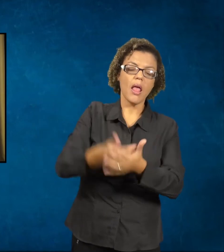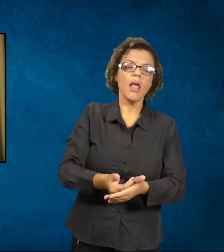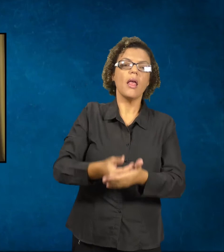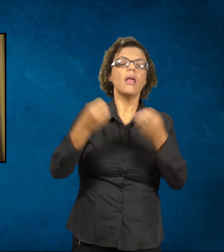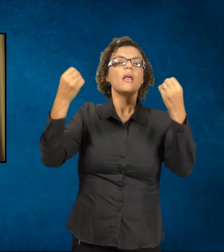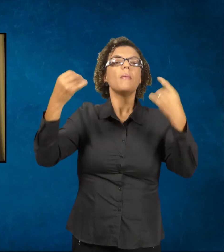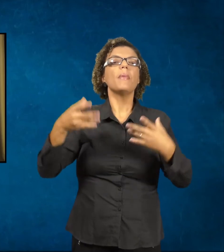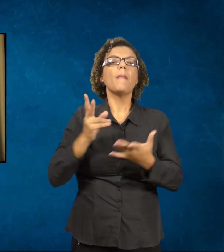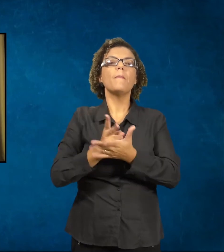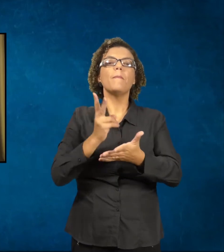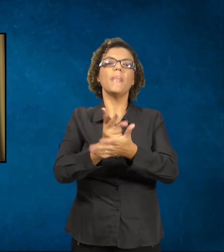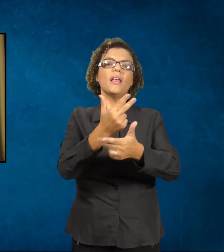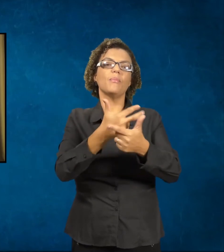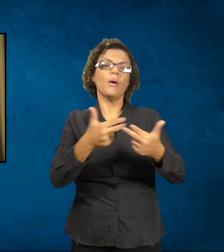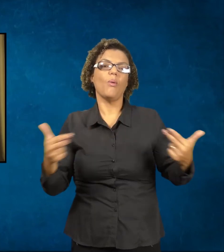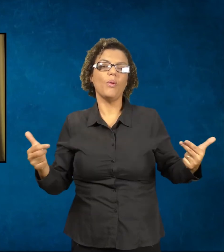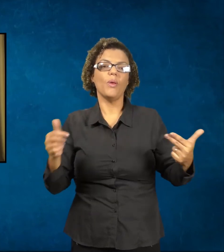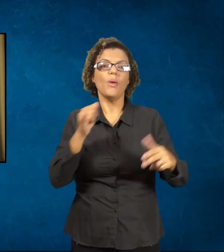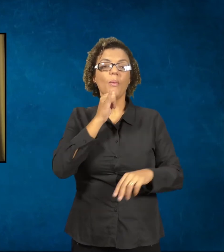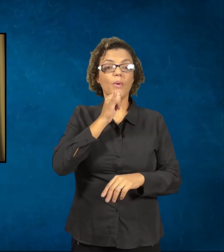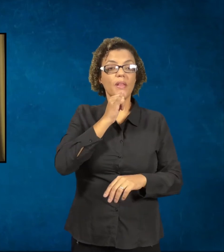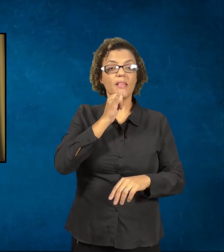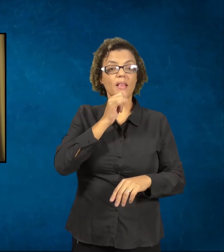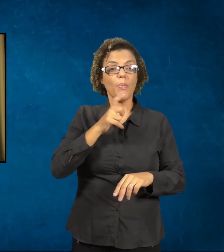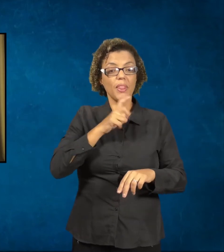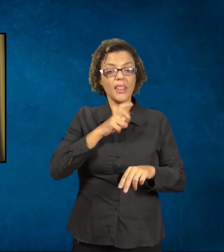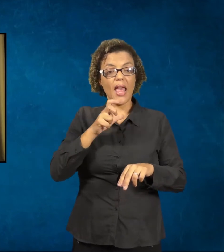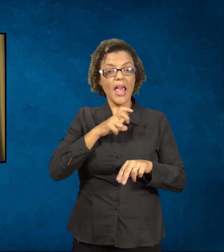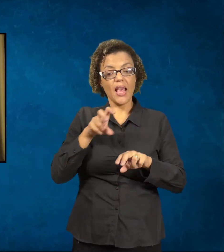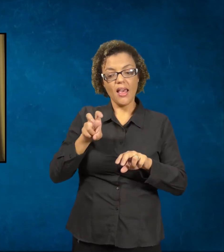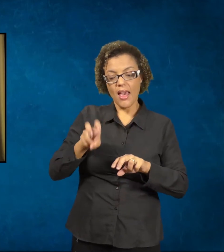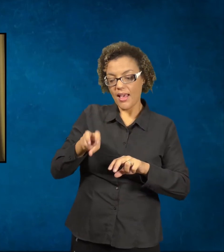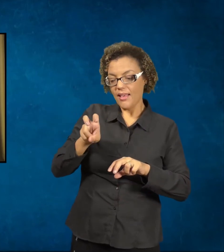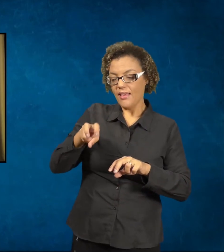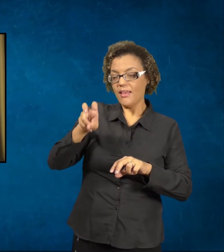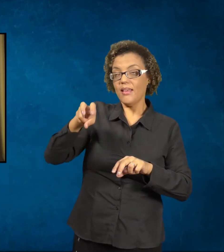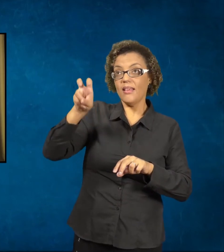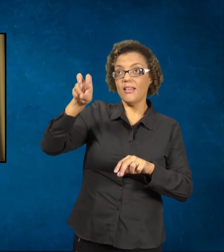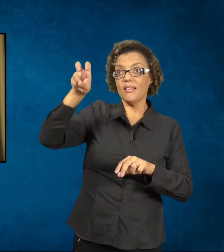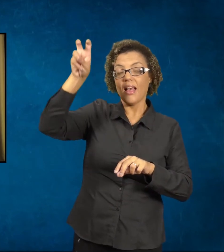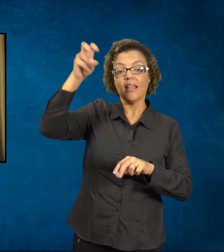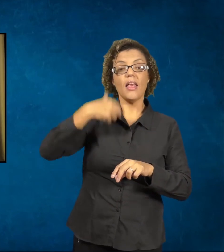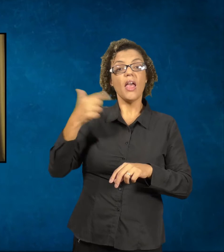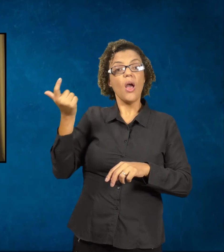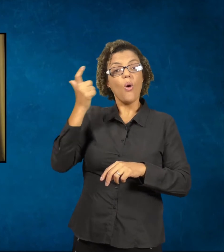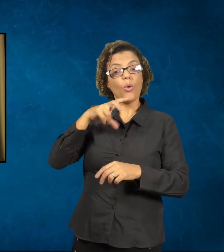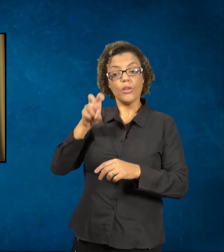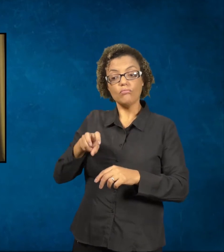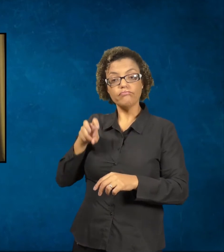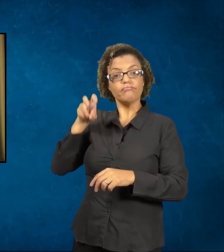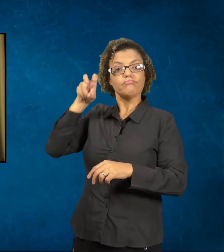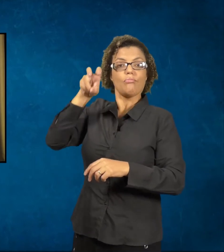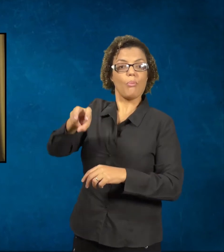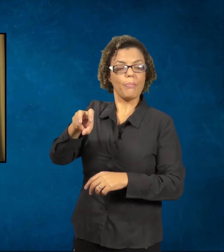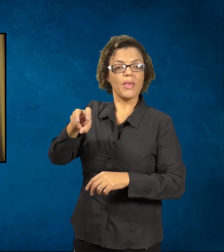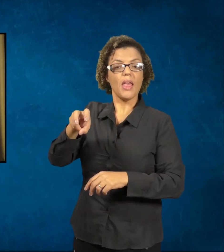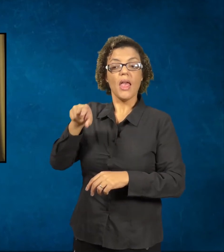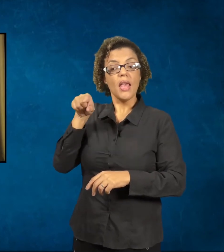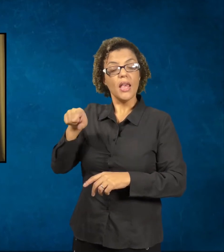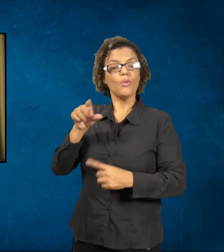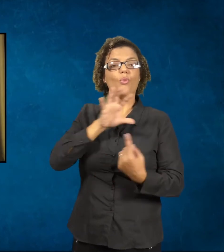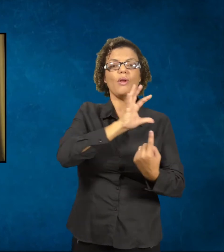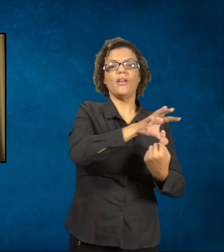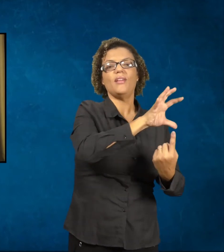degrau, damos espaço para todos aqueles que se inspiram em nós subirem também. Portanto, se você não acha que esse conhecimento tem